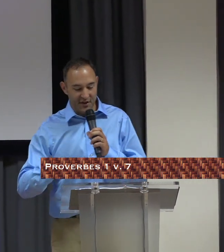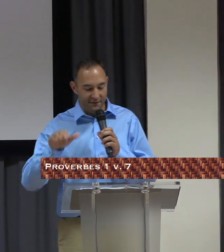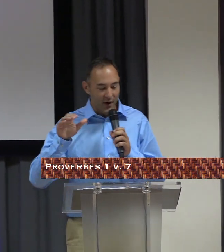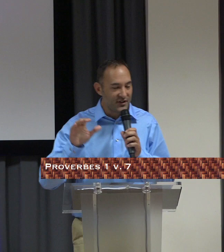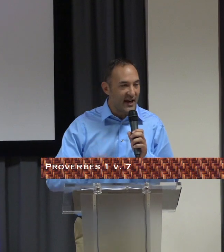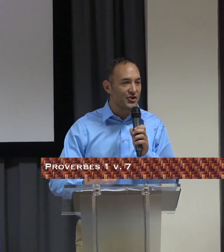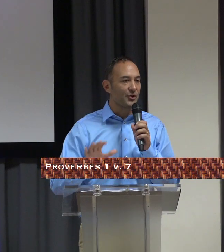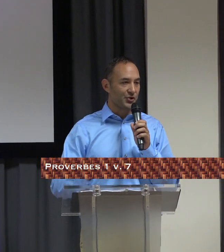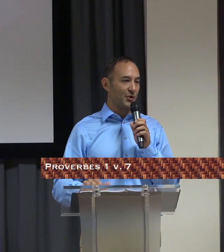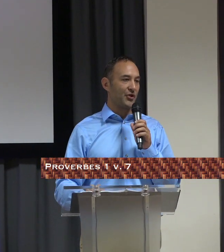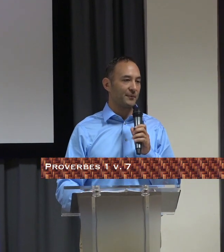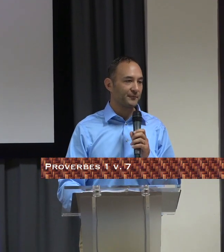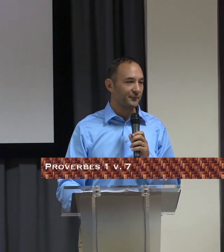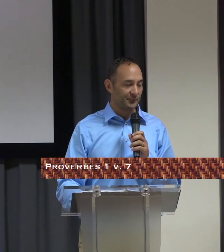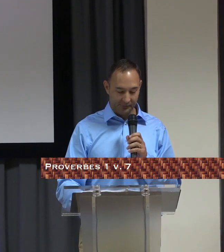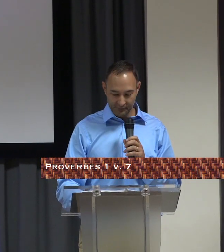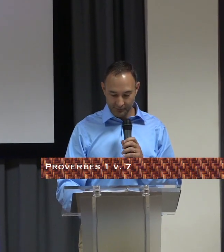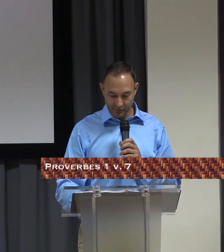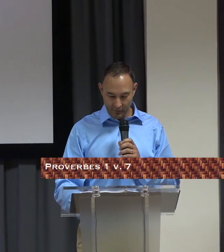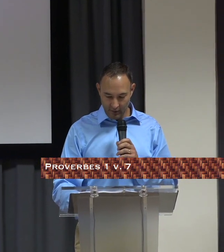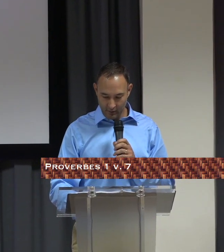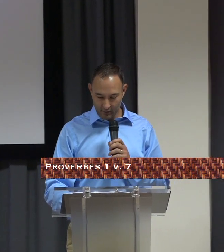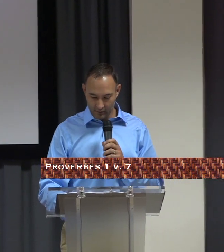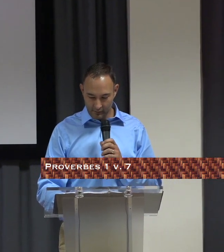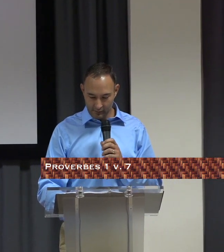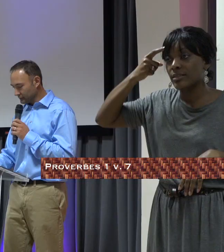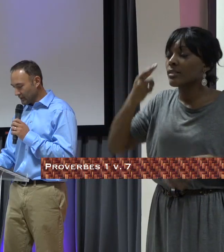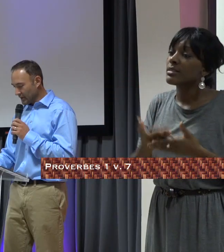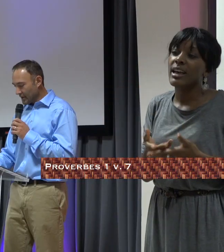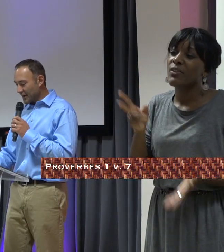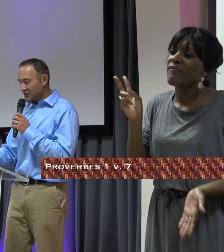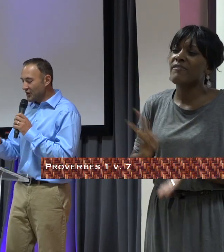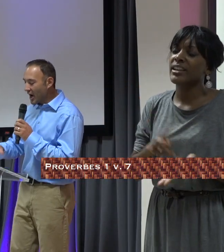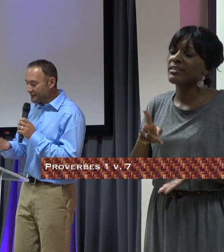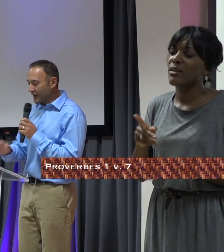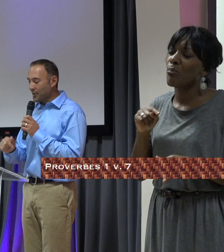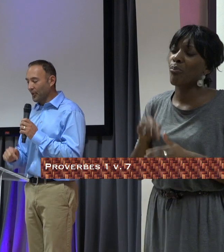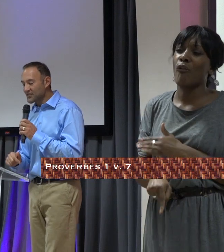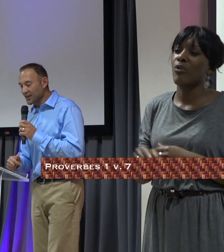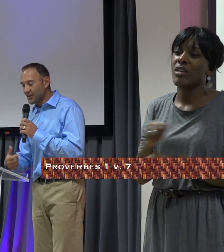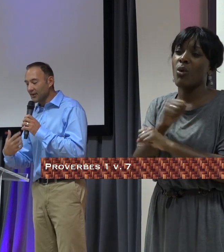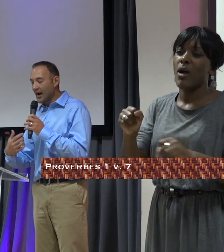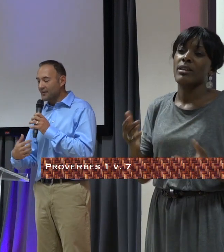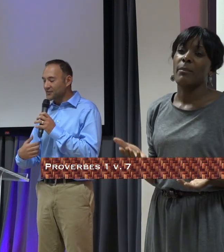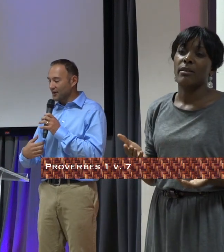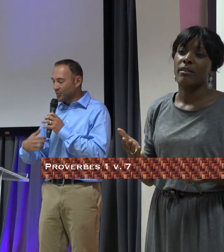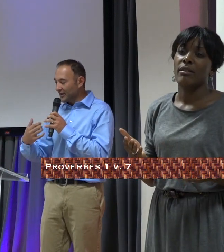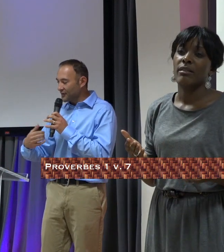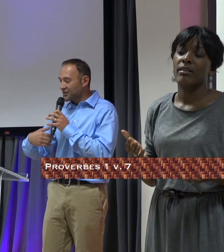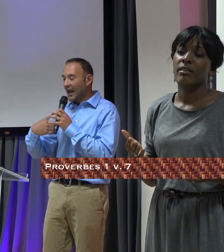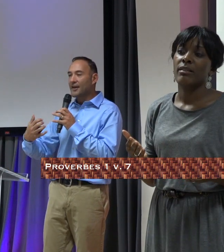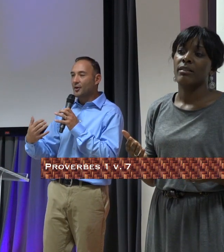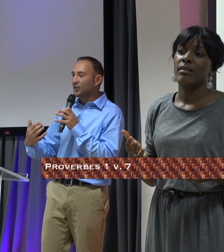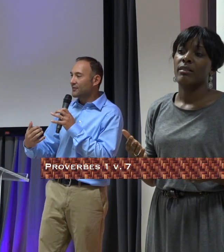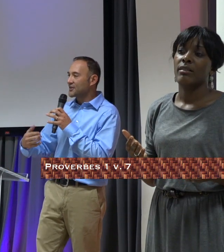this is a foundational truth mais je crois que c'est vraiment une vérité fondamentale that is not very present in the lives of